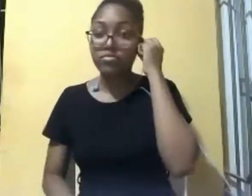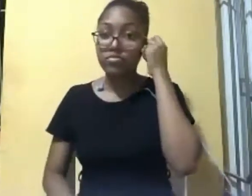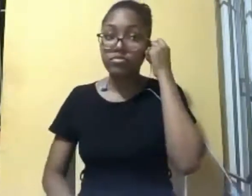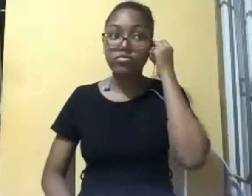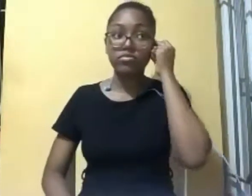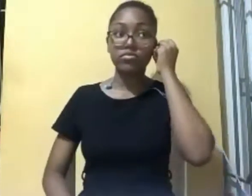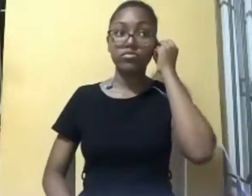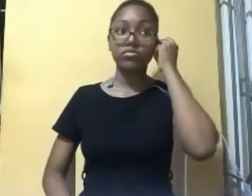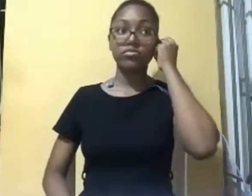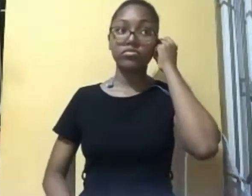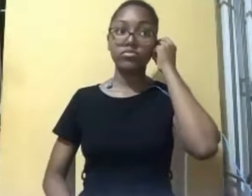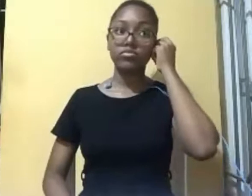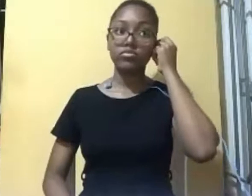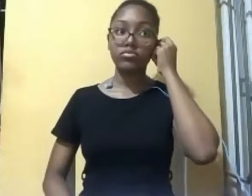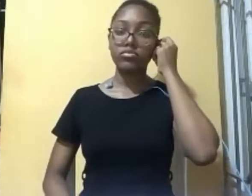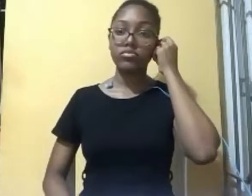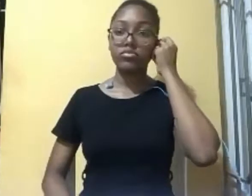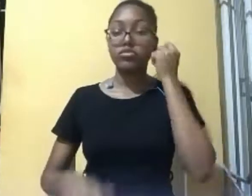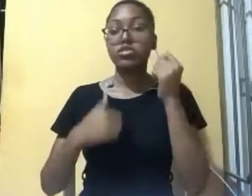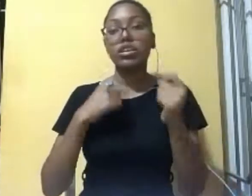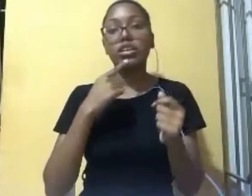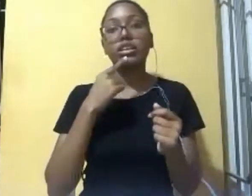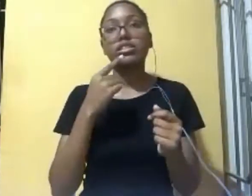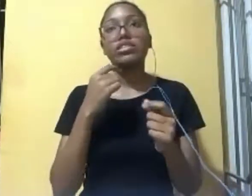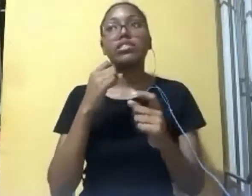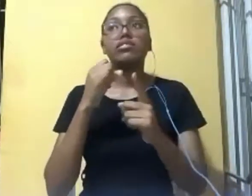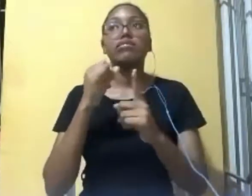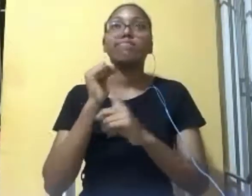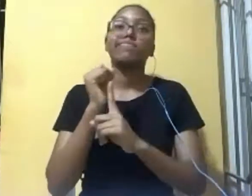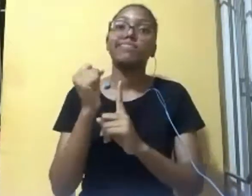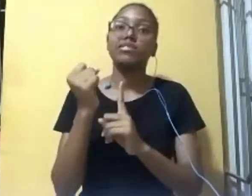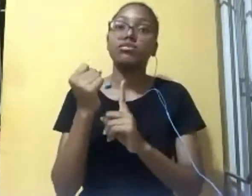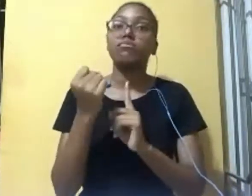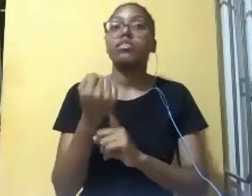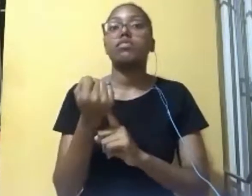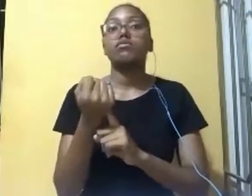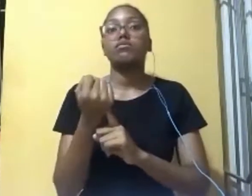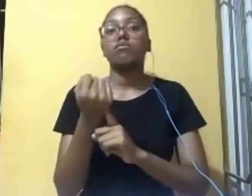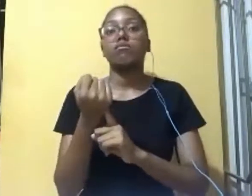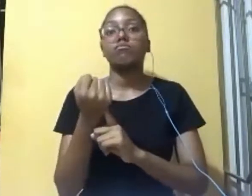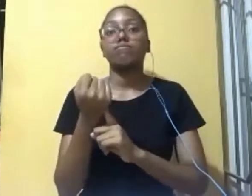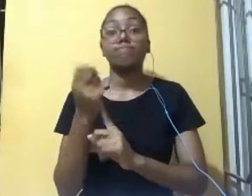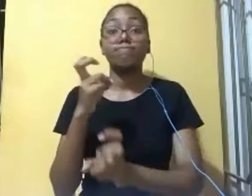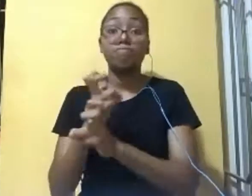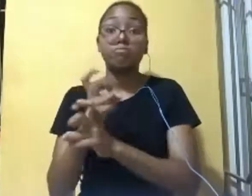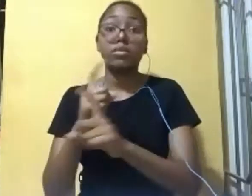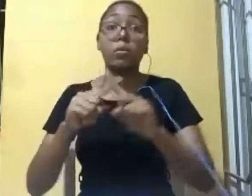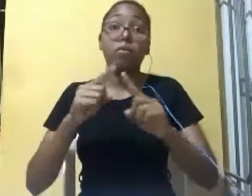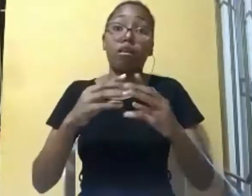que que hay una situación y no le vamos a dar la solución, la respuesta.